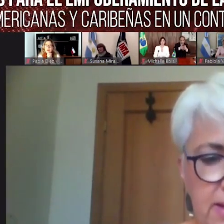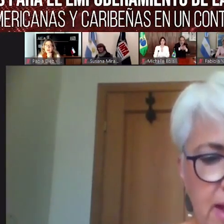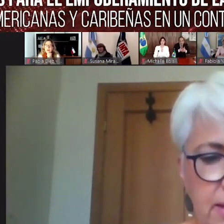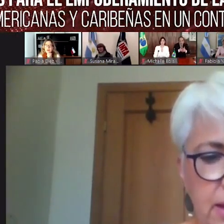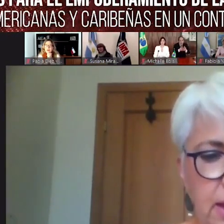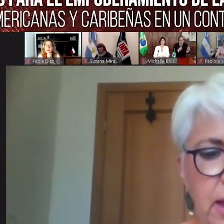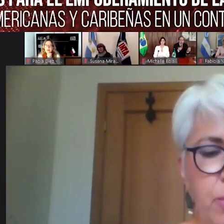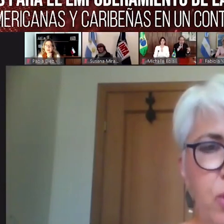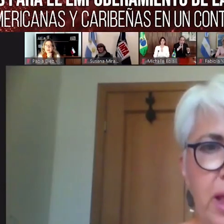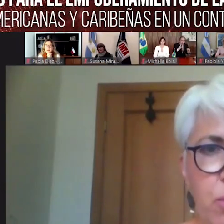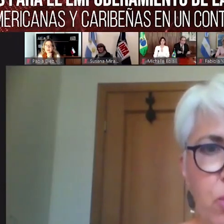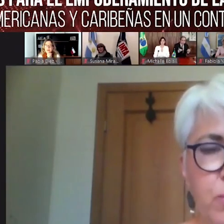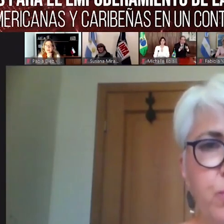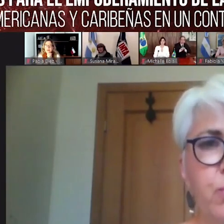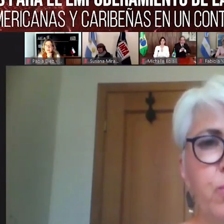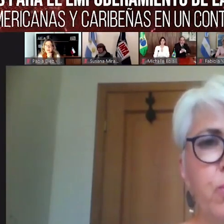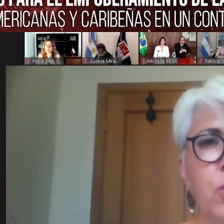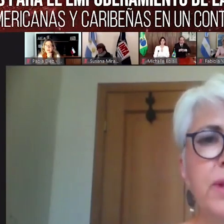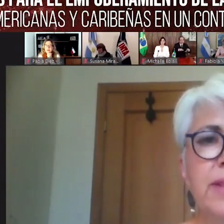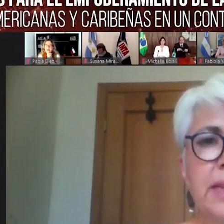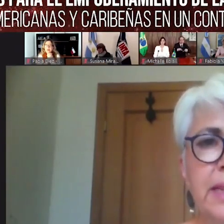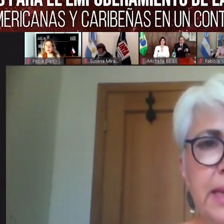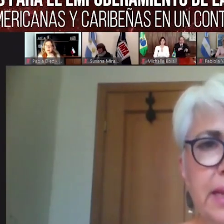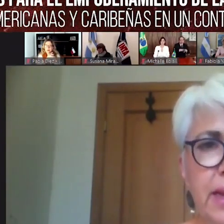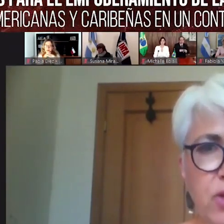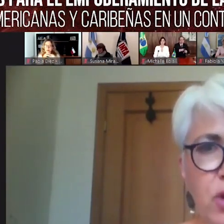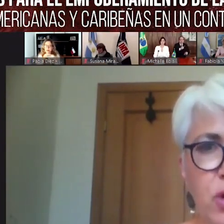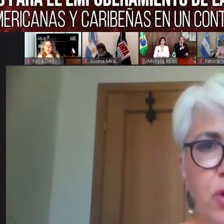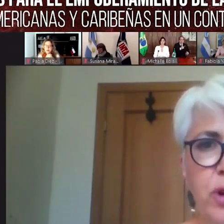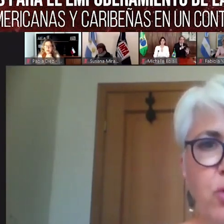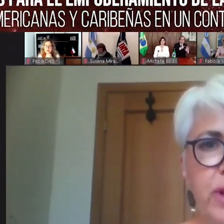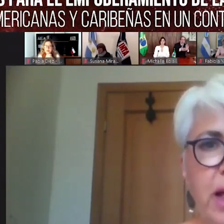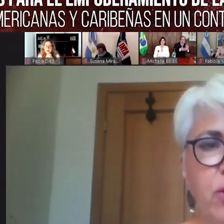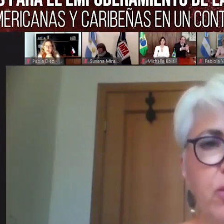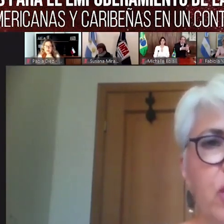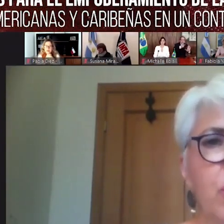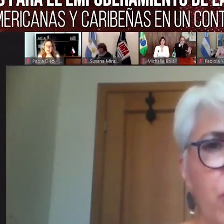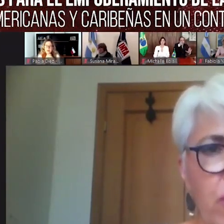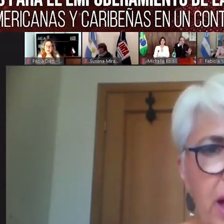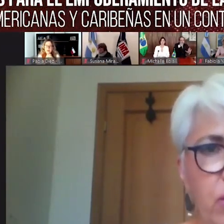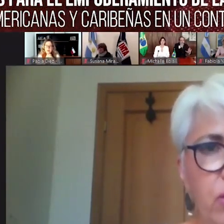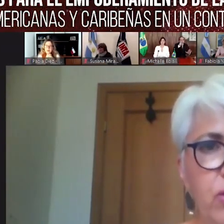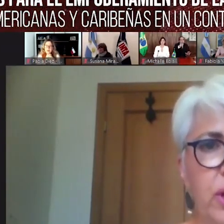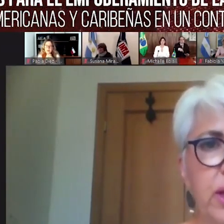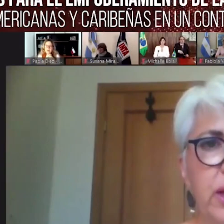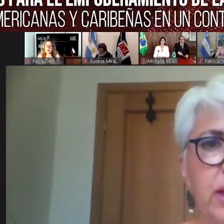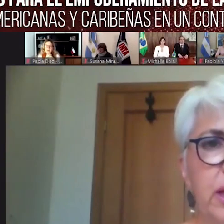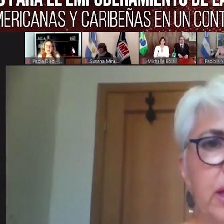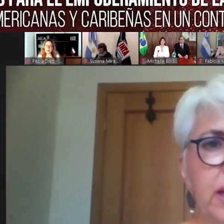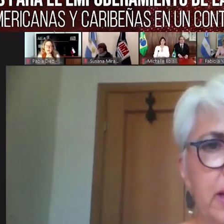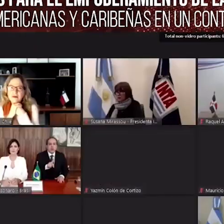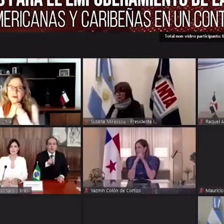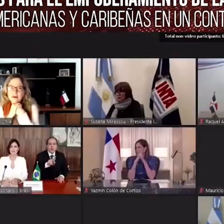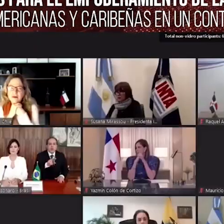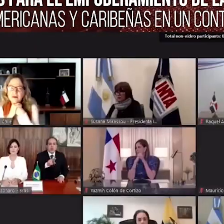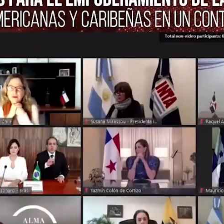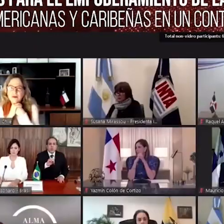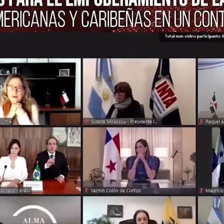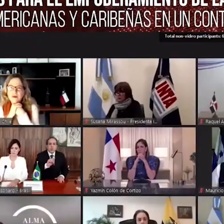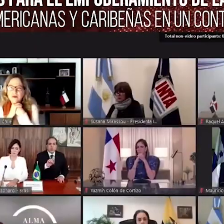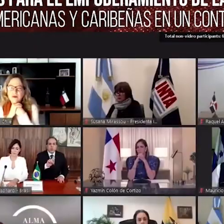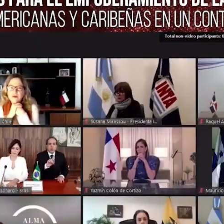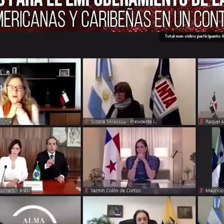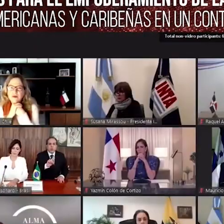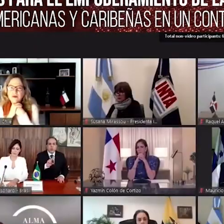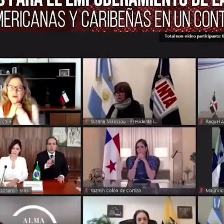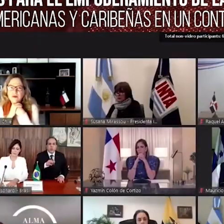propuesta interesante, el PRODEMU, una estrategia de acción con resultados probados de tiempo atrás